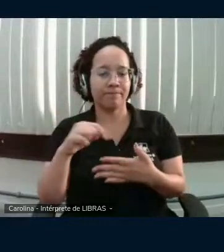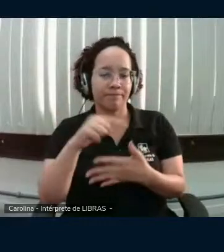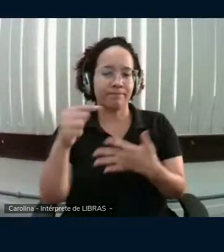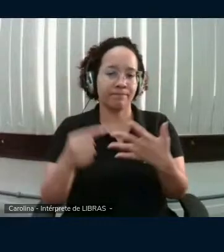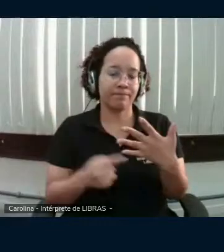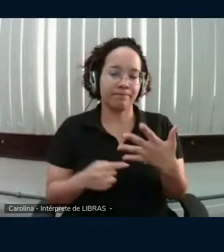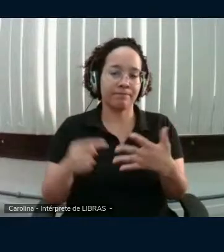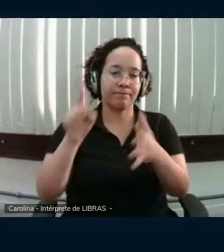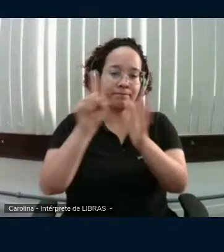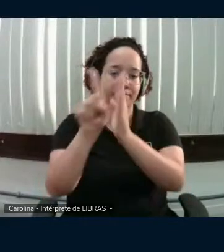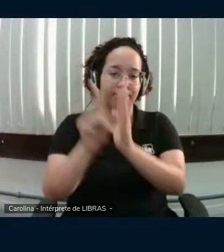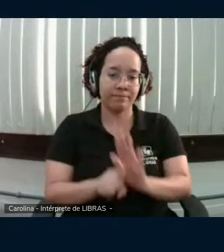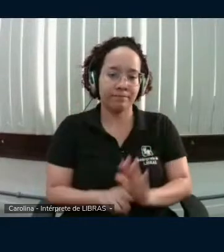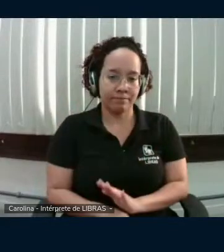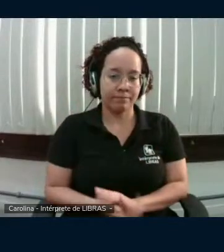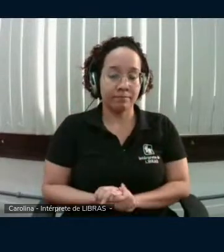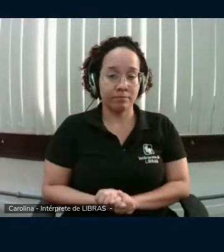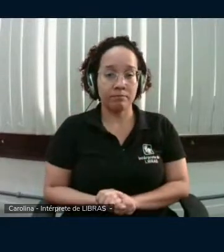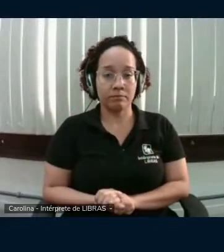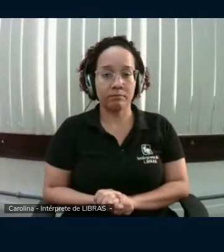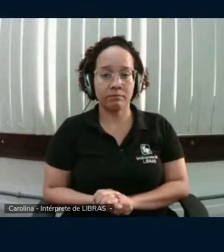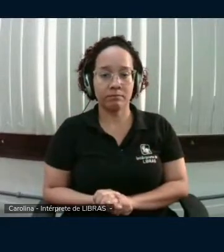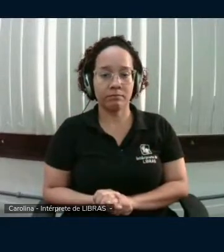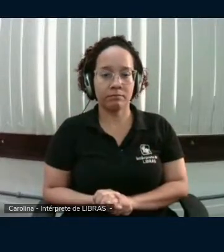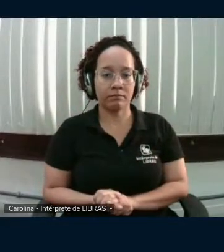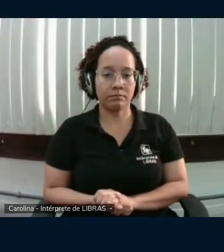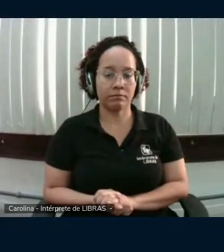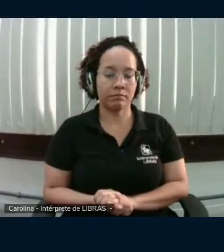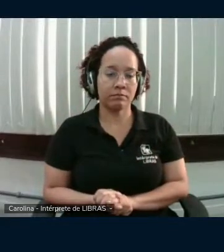senhora fica à vontade para fazer suas considerações,